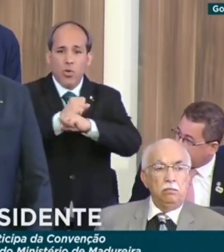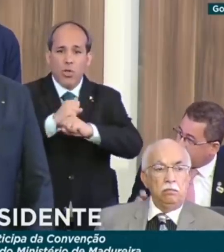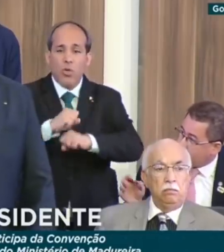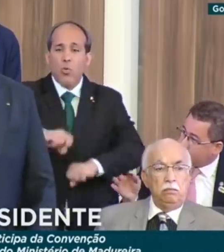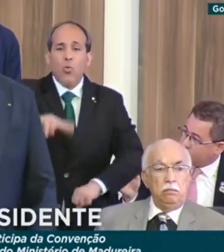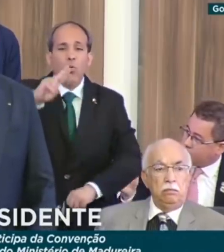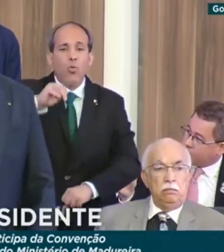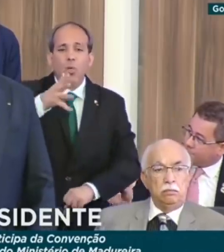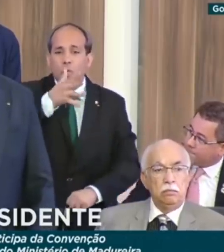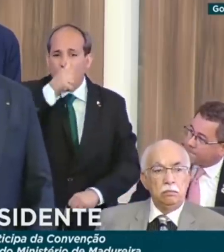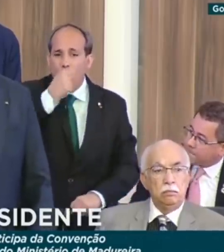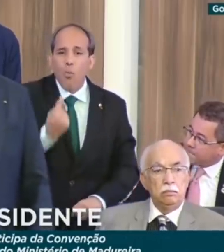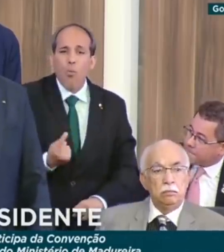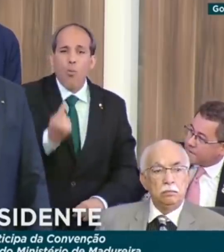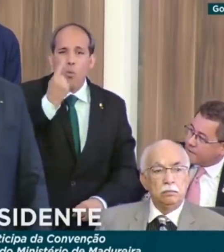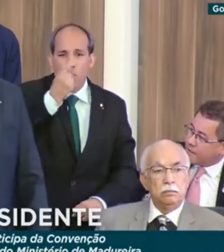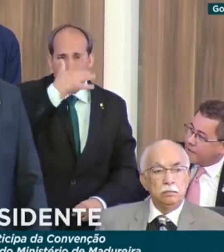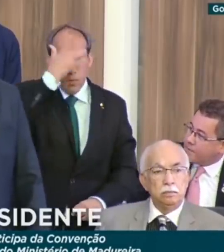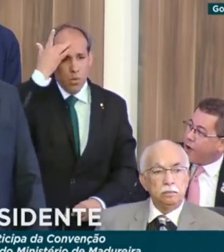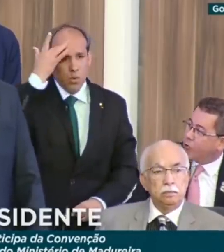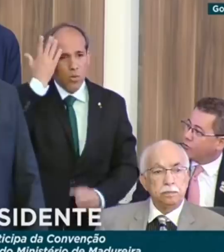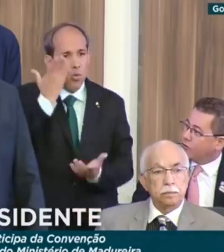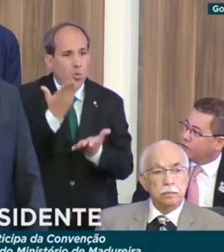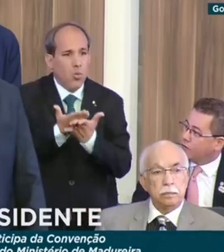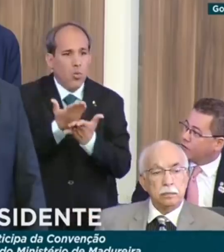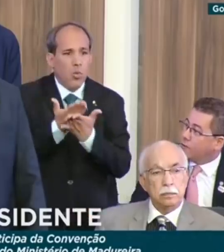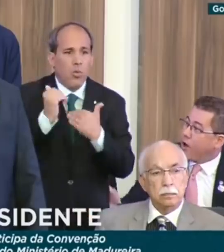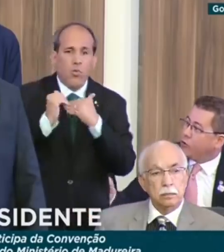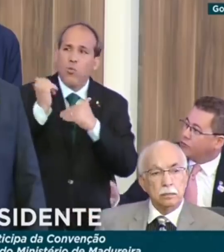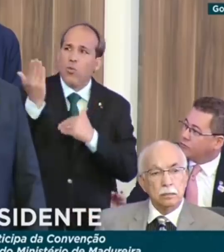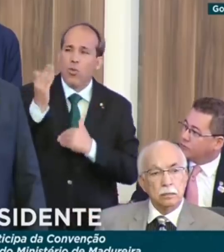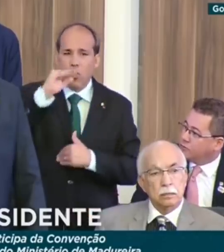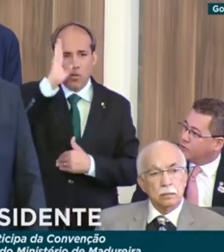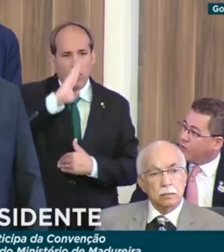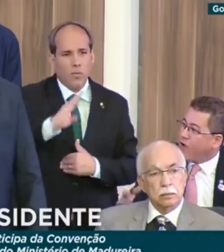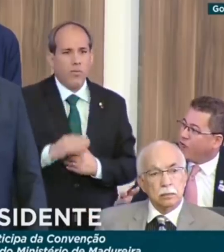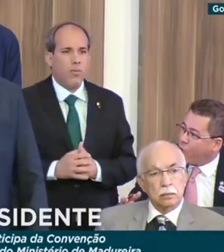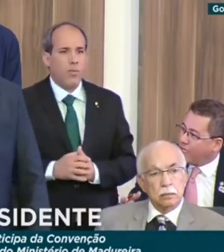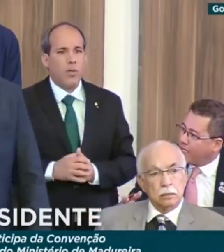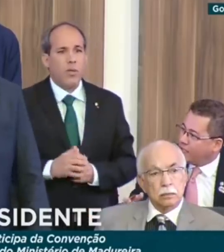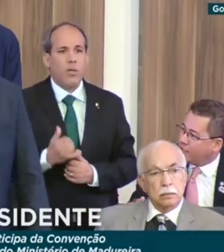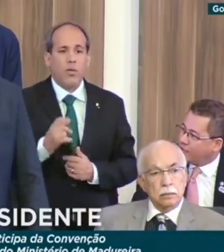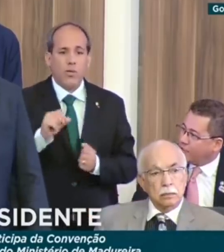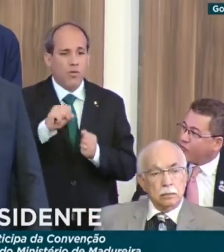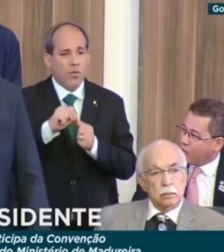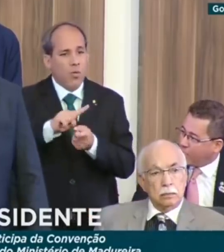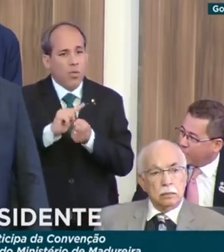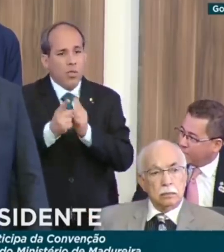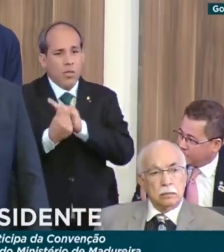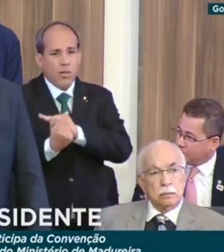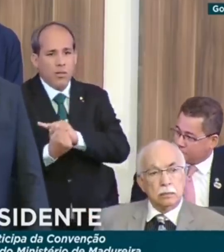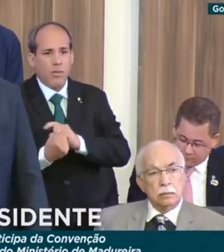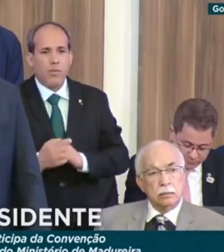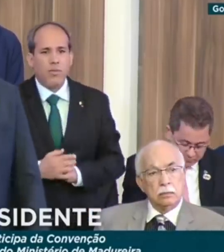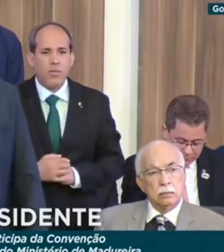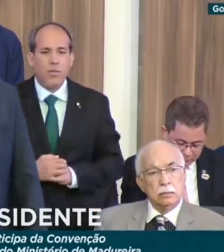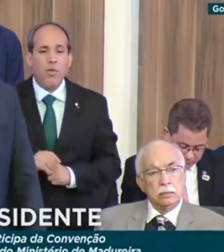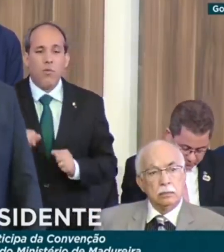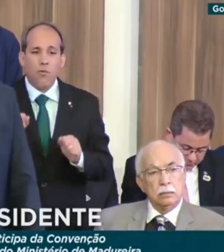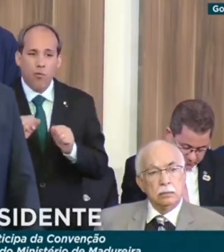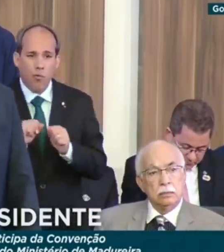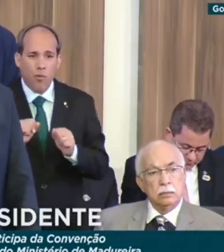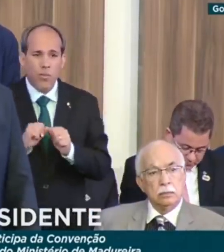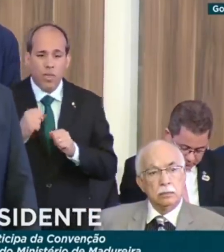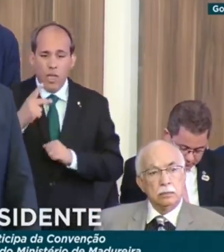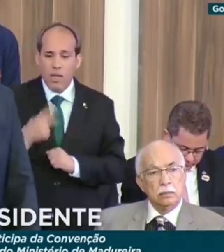vida sequer. Estudos de fora do Brasil. Pelo contrário, fez com que